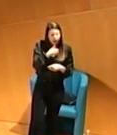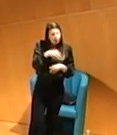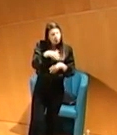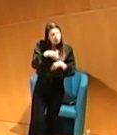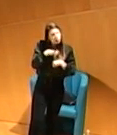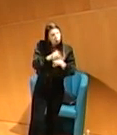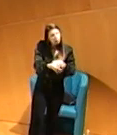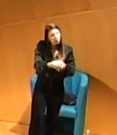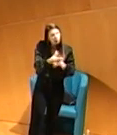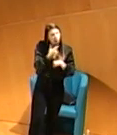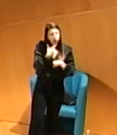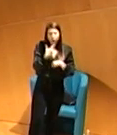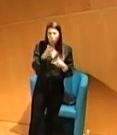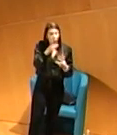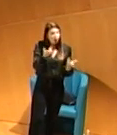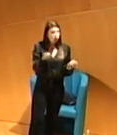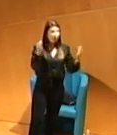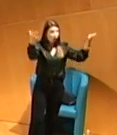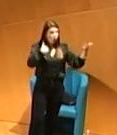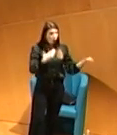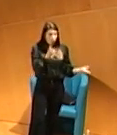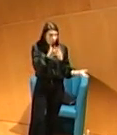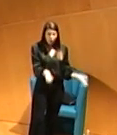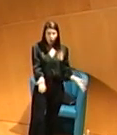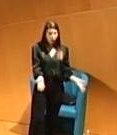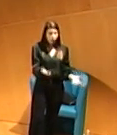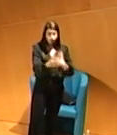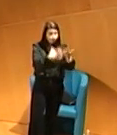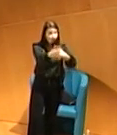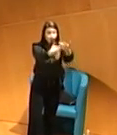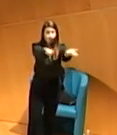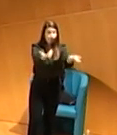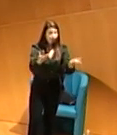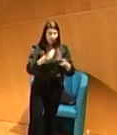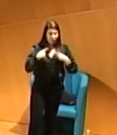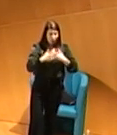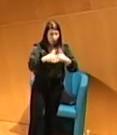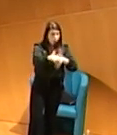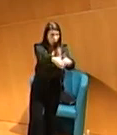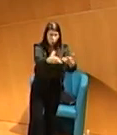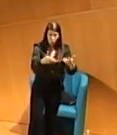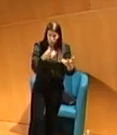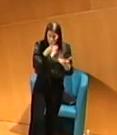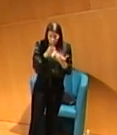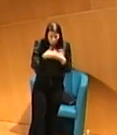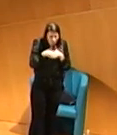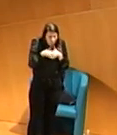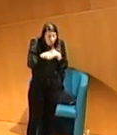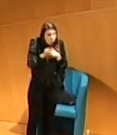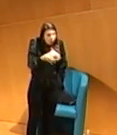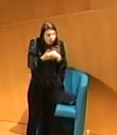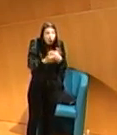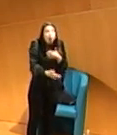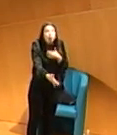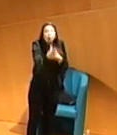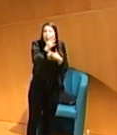la temporalité, en fait, j'ai pas la main dessus, donc c'est vraiment aussi une vision à court terme. J'ai l'impression de